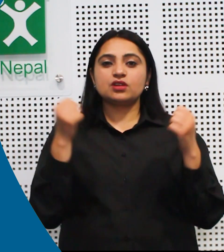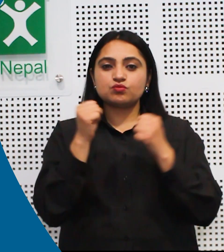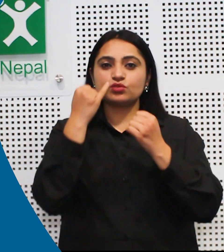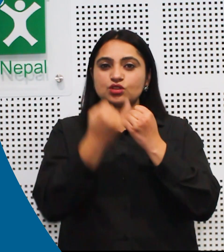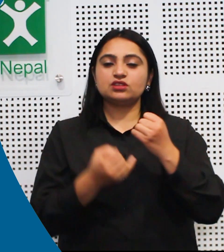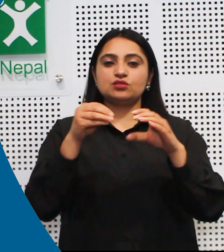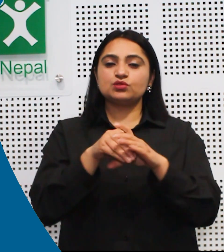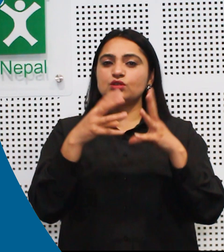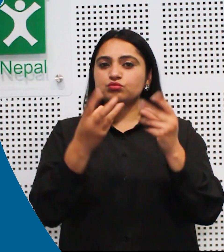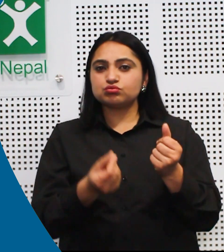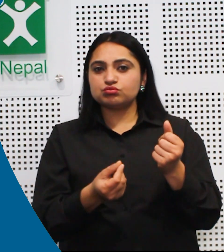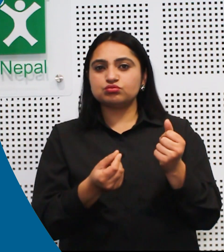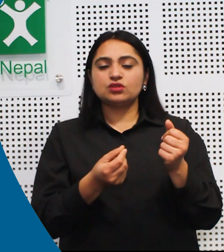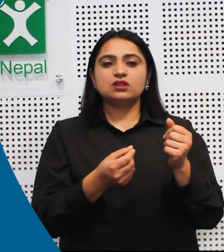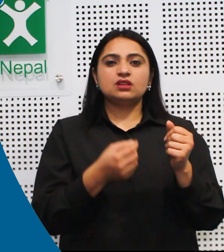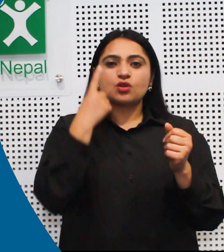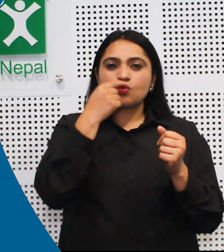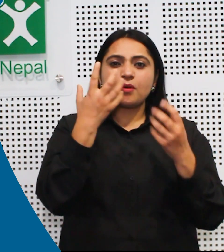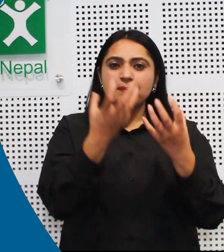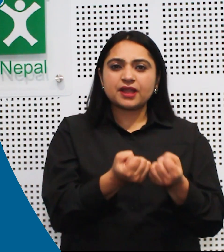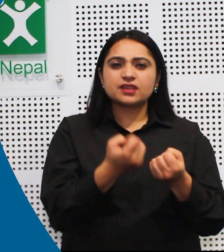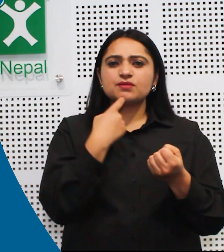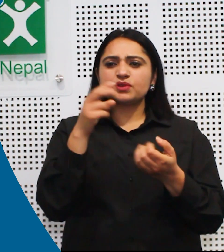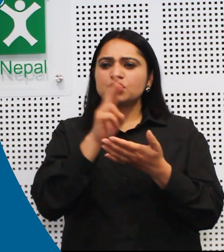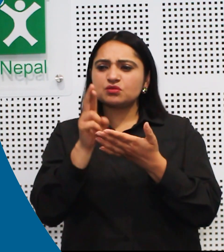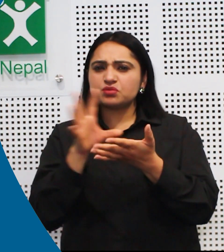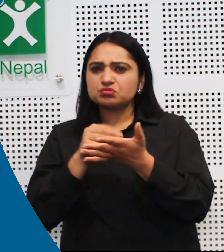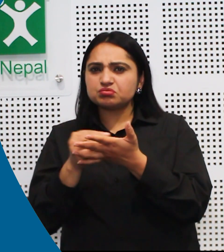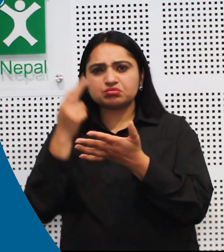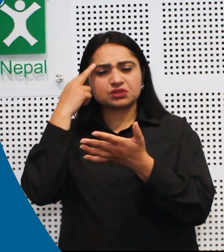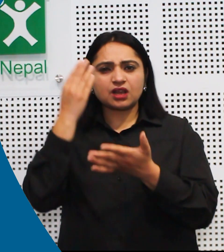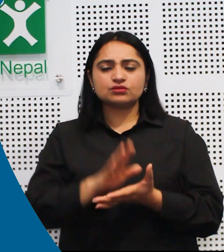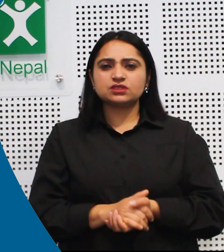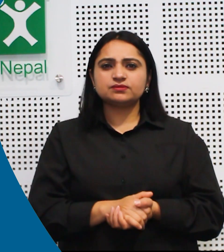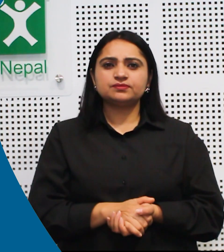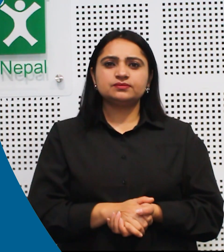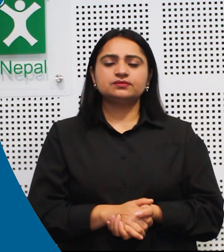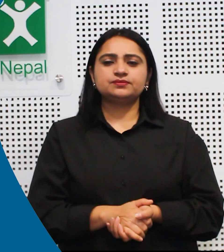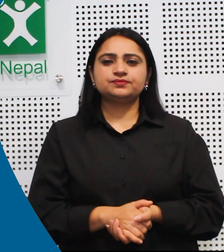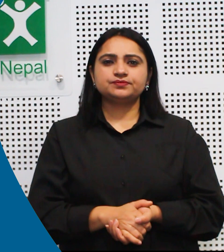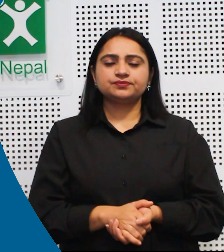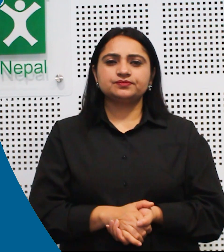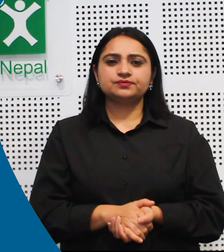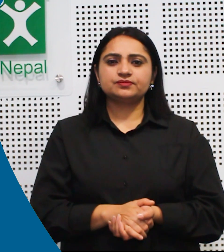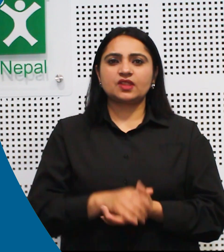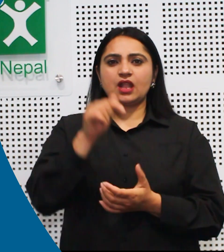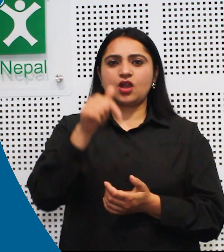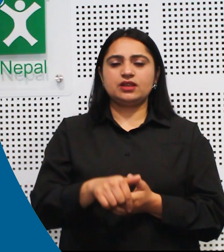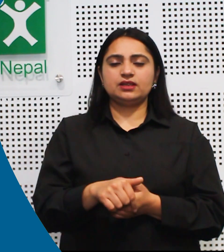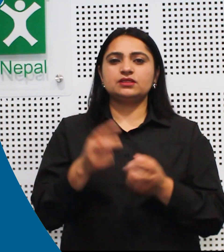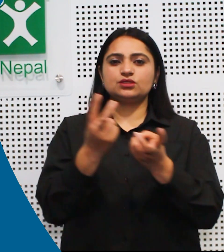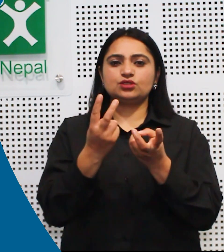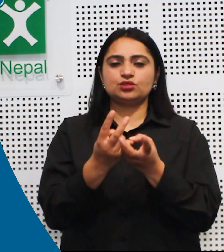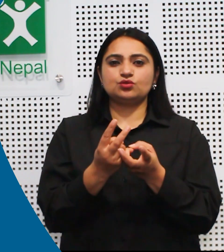सके कि सकेनन्, कतिले बाँकी छ भन्ने त्यस्तो के तथ्याङ्क भेटिन्छ कि भेटिँदैन तपाईँहरू समक्ष अथवा तपाईँहरूले चाहनुभयो भने? अहिले यस्तो जस्तै